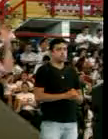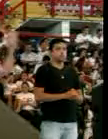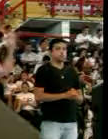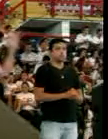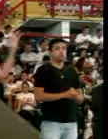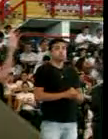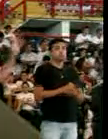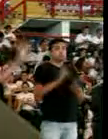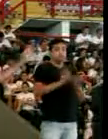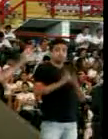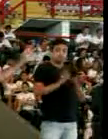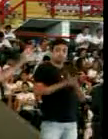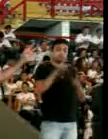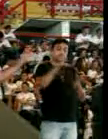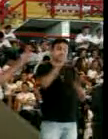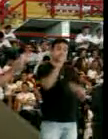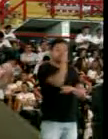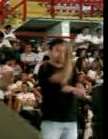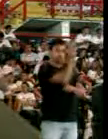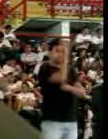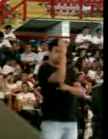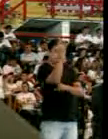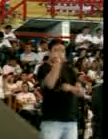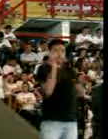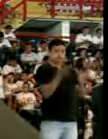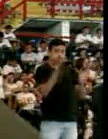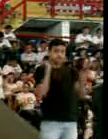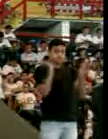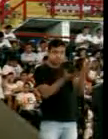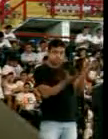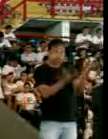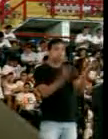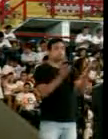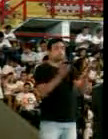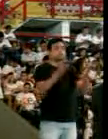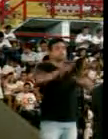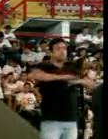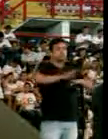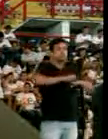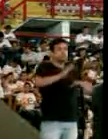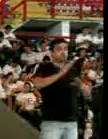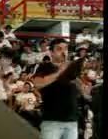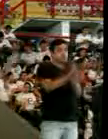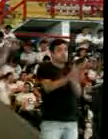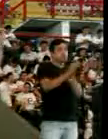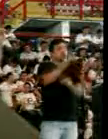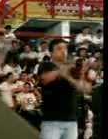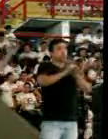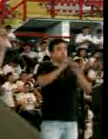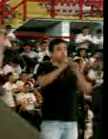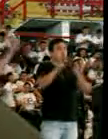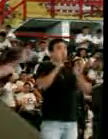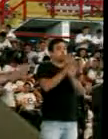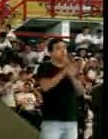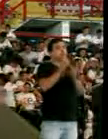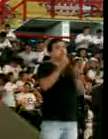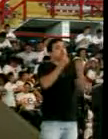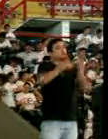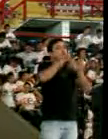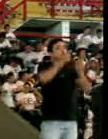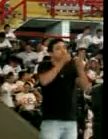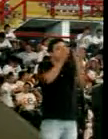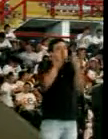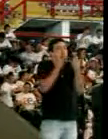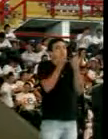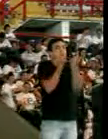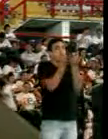O desmatamento, ele é feito, sobretudo, por causa das atividades